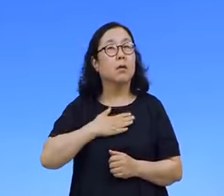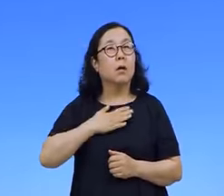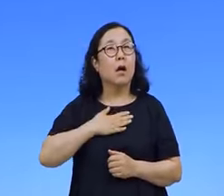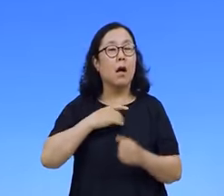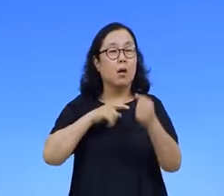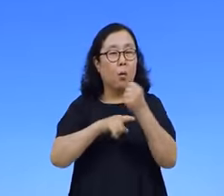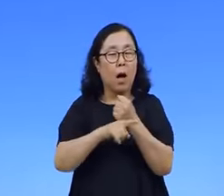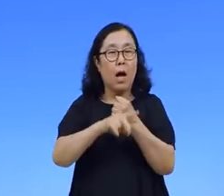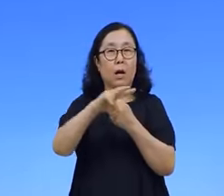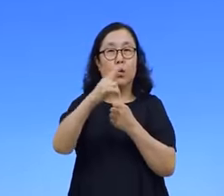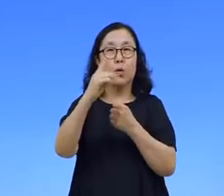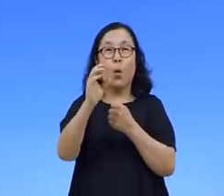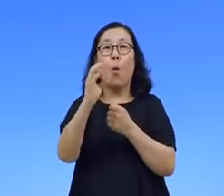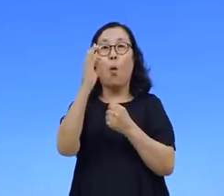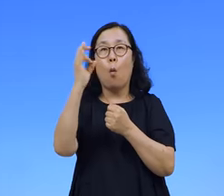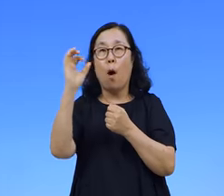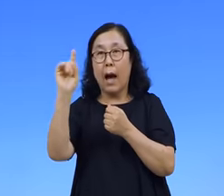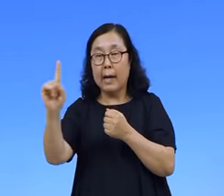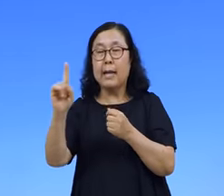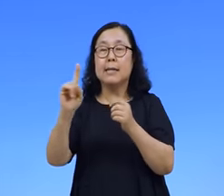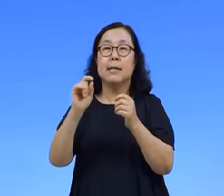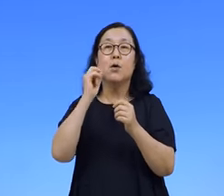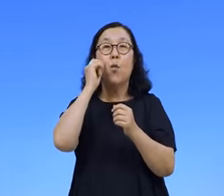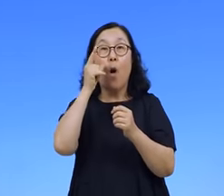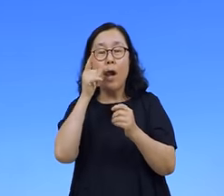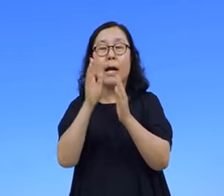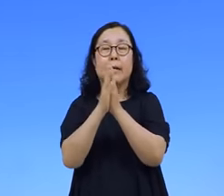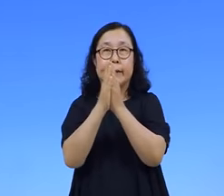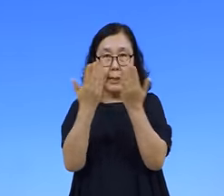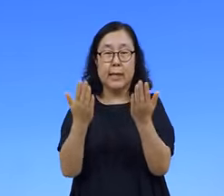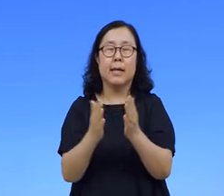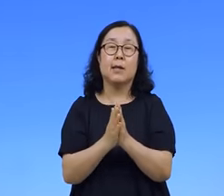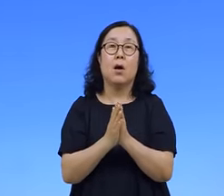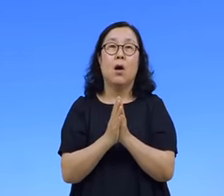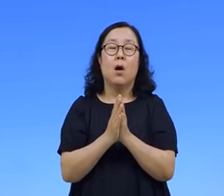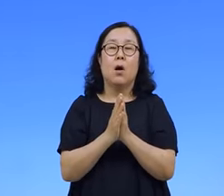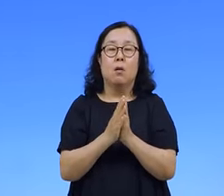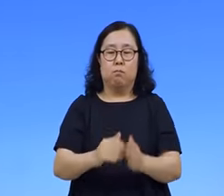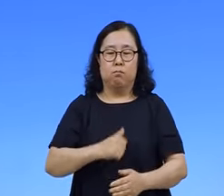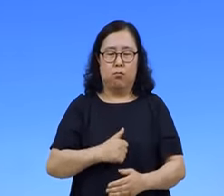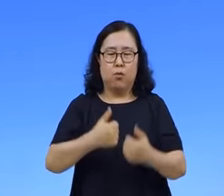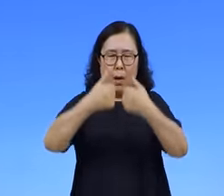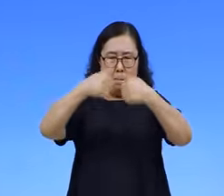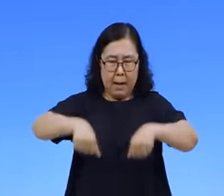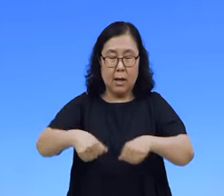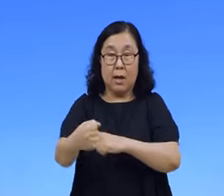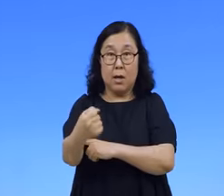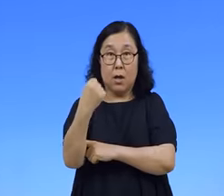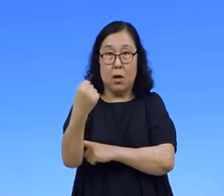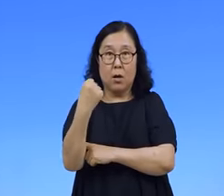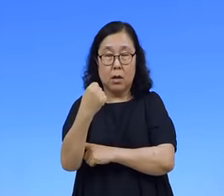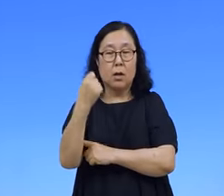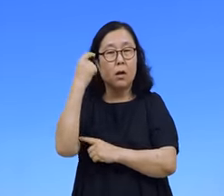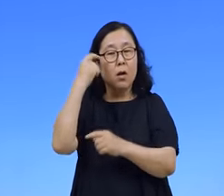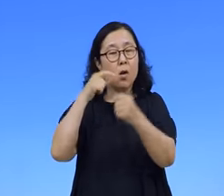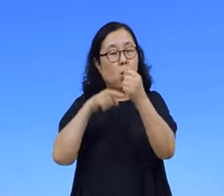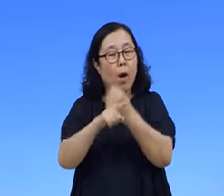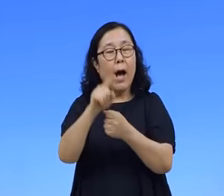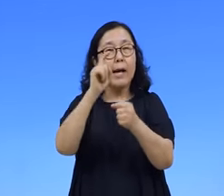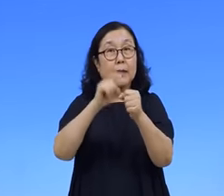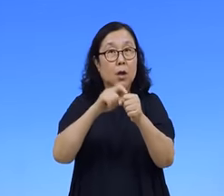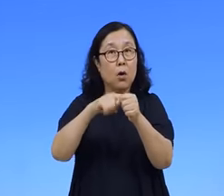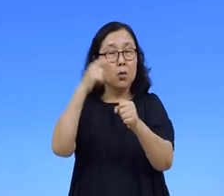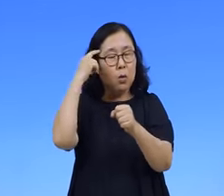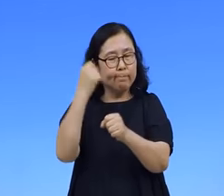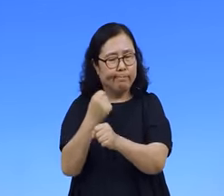최근에 제가 그 과학동화라는 그 월간 잡지에서 이 분노의 파괴력을 이 과학적으로 실험한 그